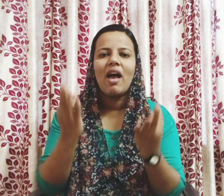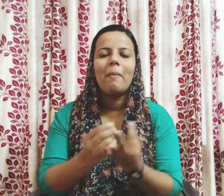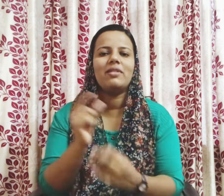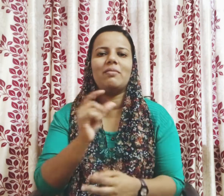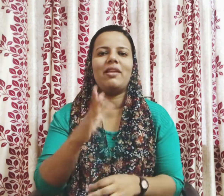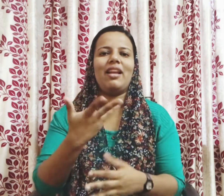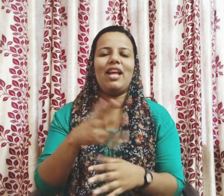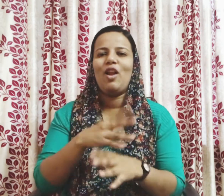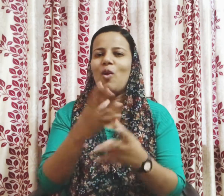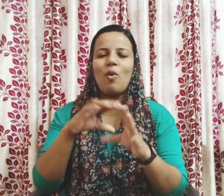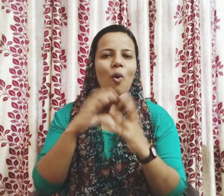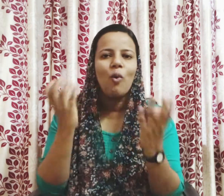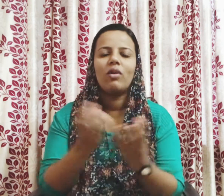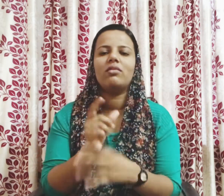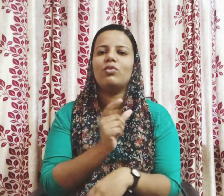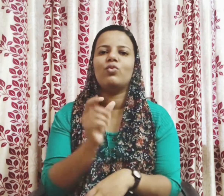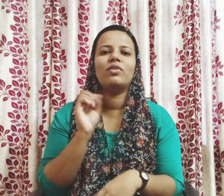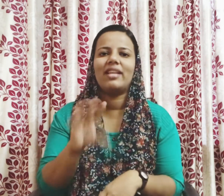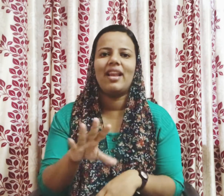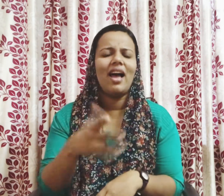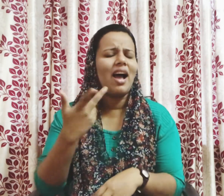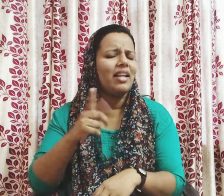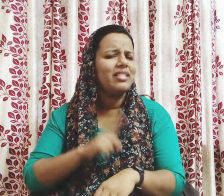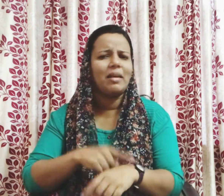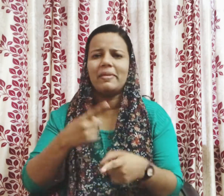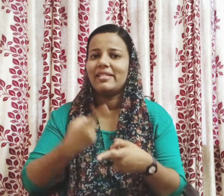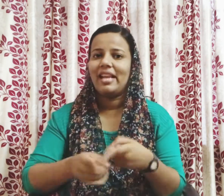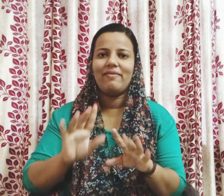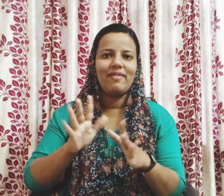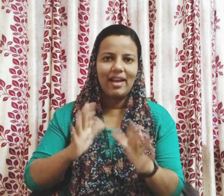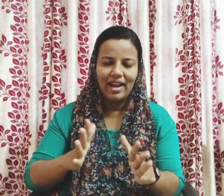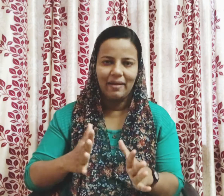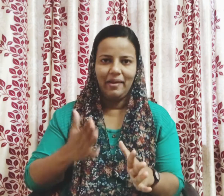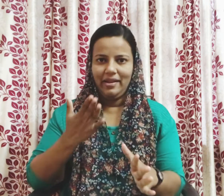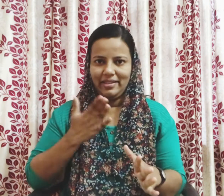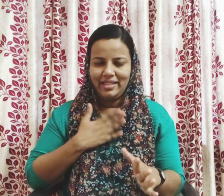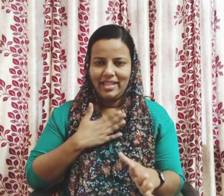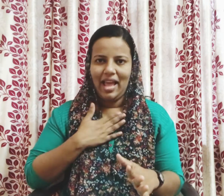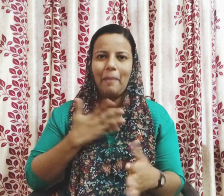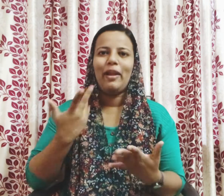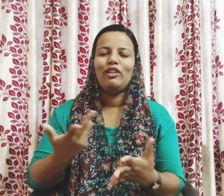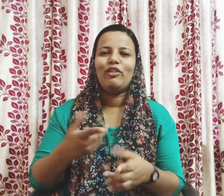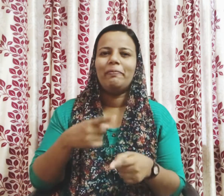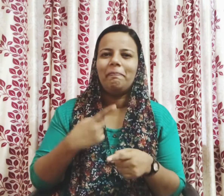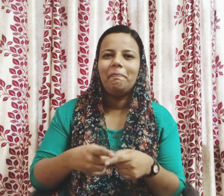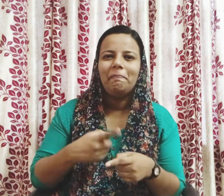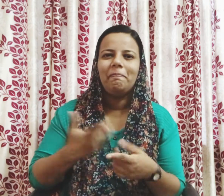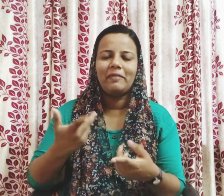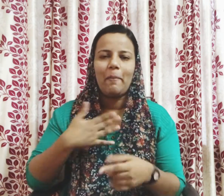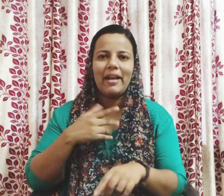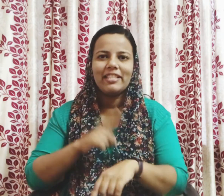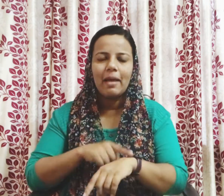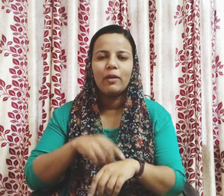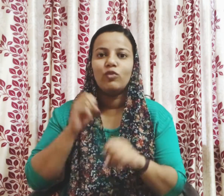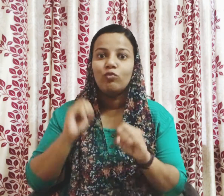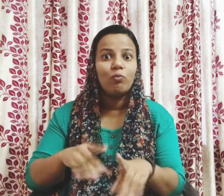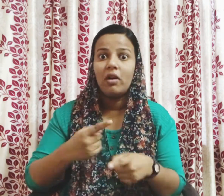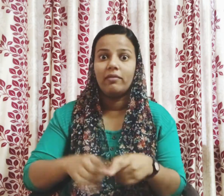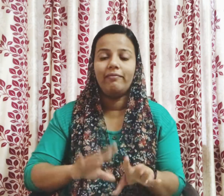പ്രയോജനമില്ല, സമൂഹത്തിന് പ്രയോജനമില്ല. അങ്ങനെ സമയം കളയാനുള്ളതല്ല നമ്മുടെ, നമ്മൾ പ്രയോജനകരമായി പ്രവർത്തിക്കാനുള്ളത്. അത് നിങ്ങളുടെ